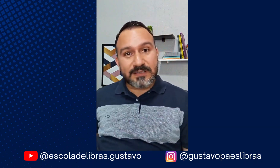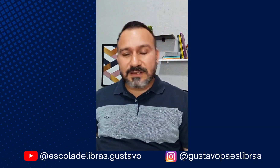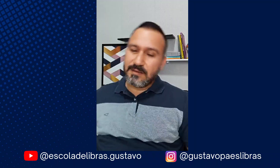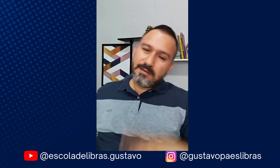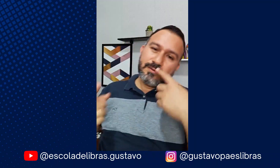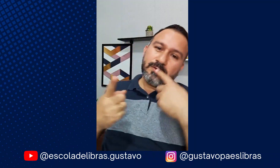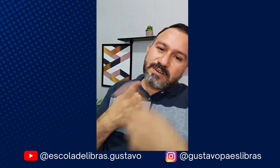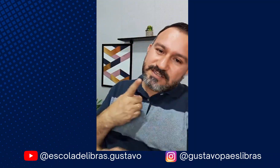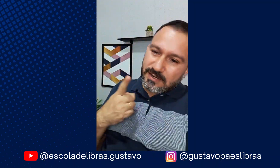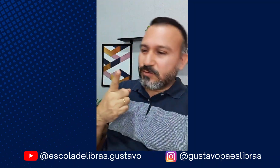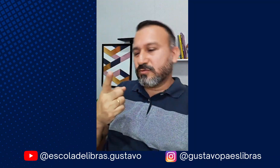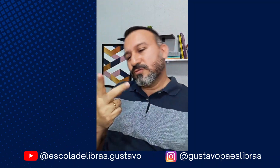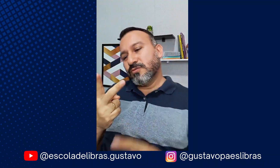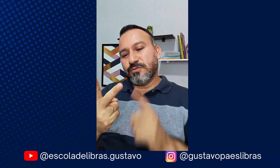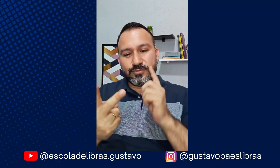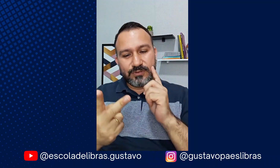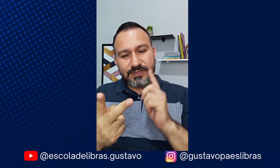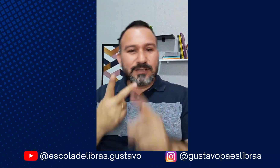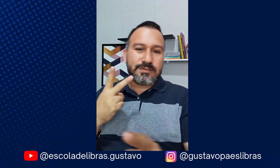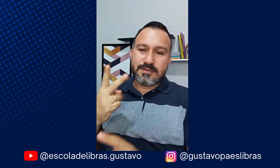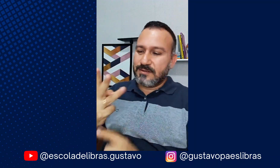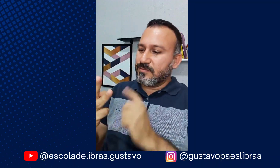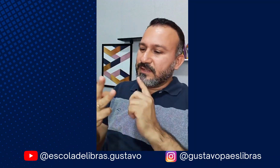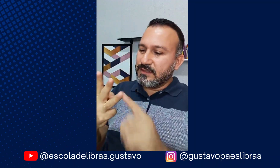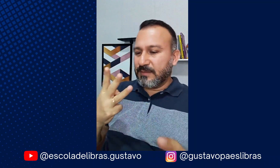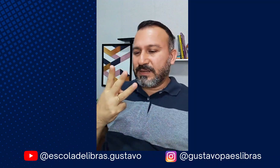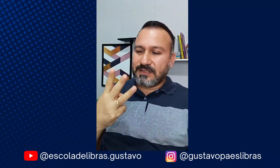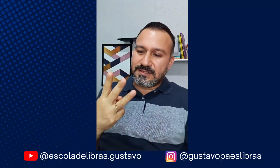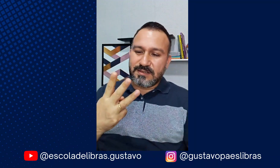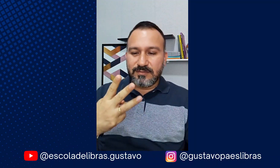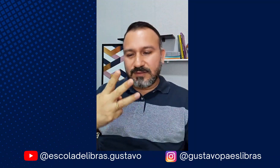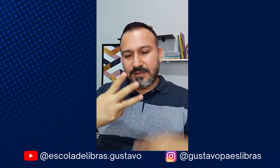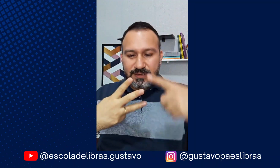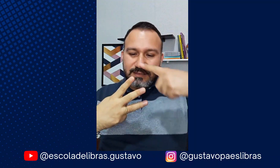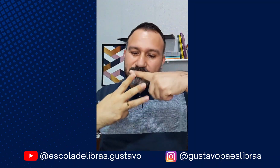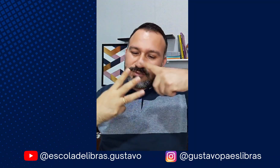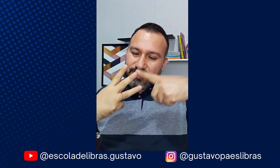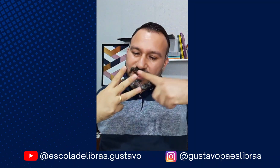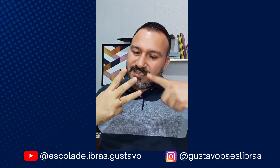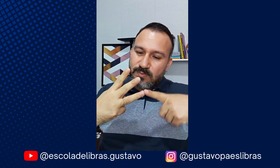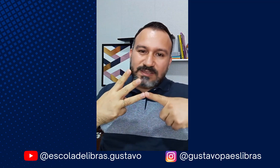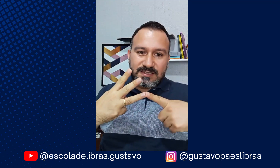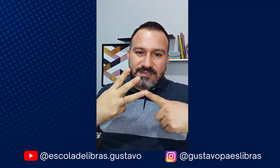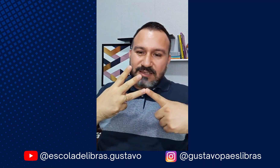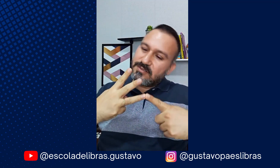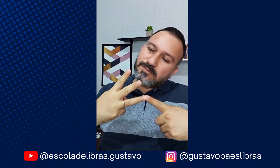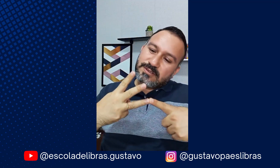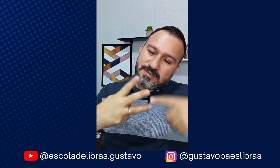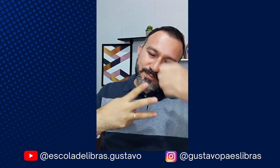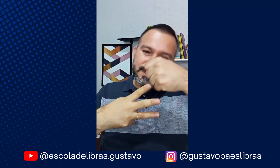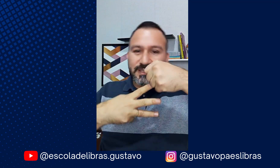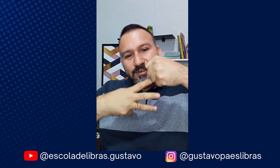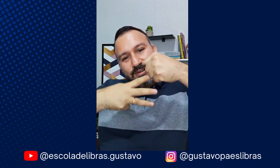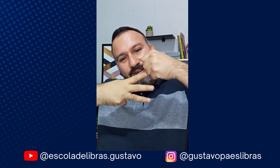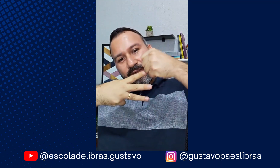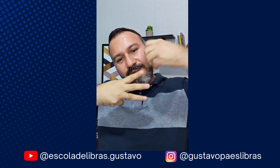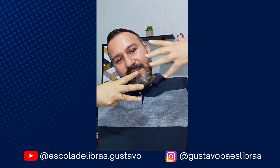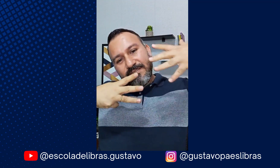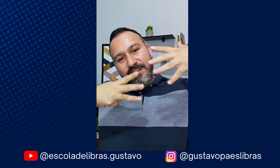da Libras. Conversar com surdos, tradução, interpretação, e dentro de cada uma dessas três coisas pode